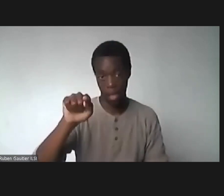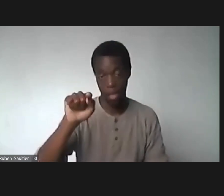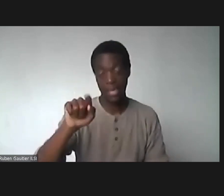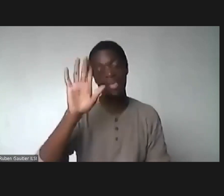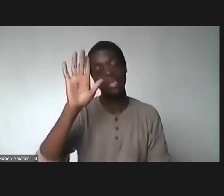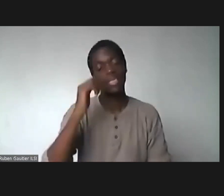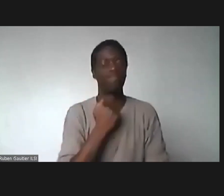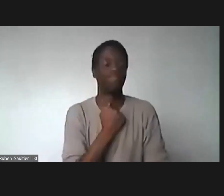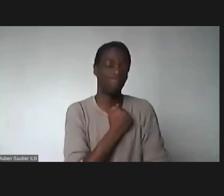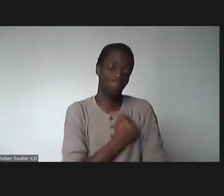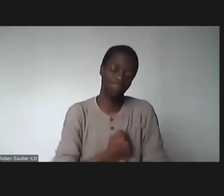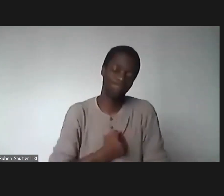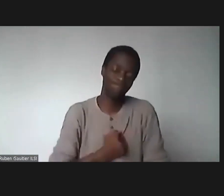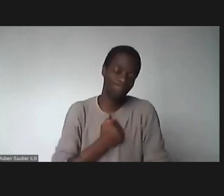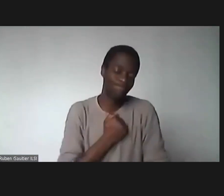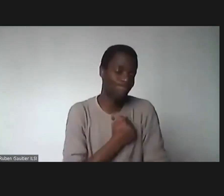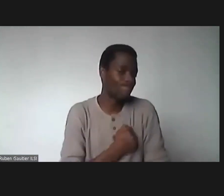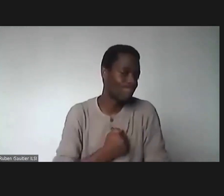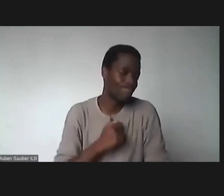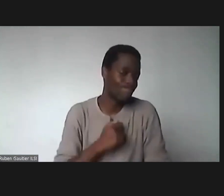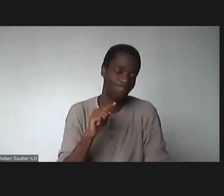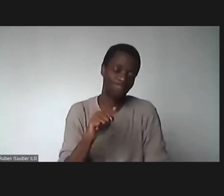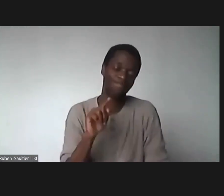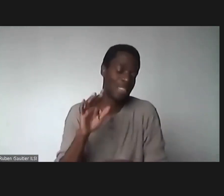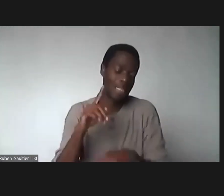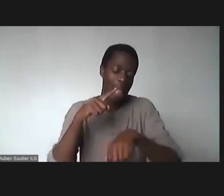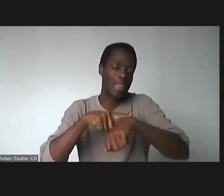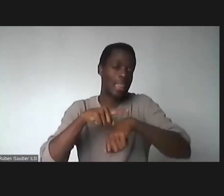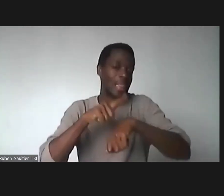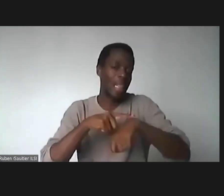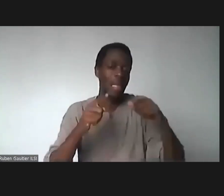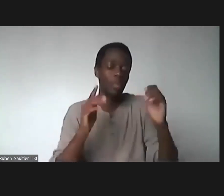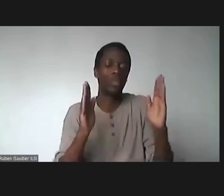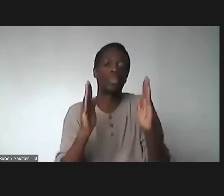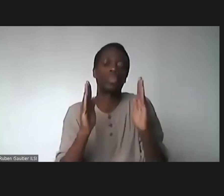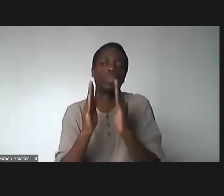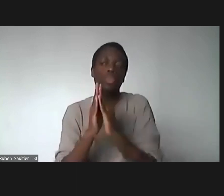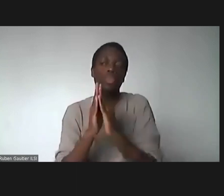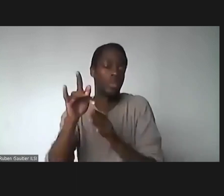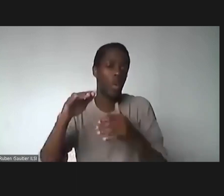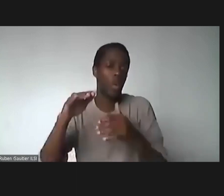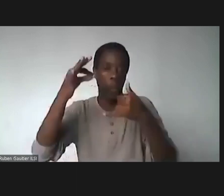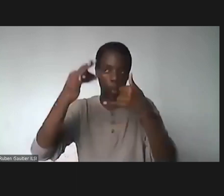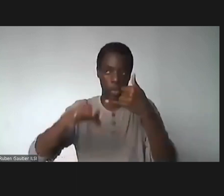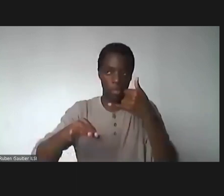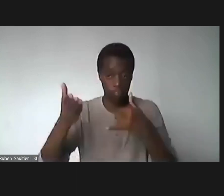estamos ya con el tiempo. Sí, buenas tardes.